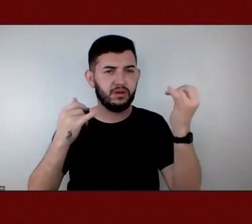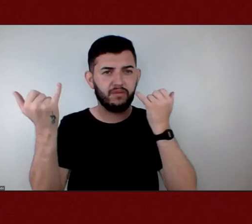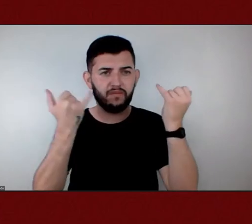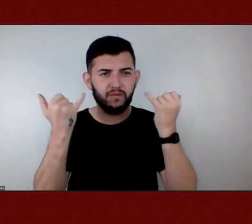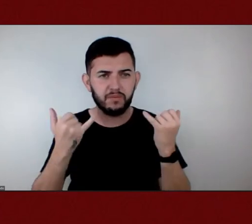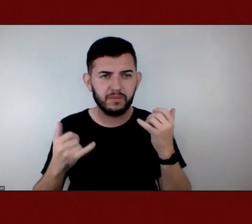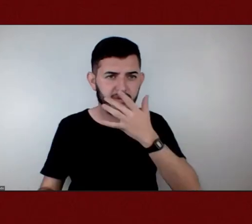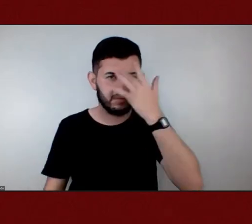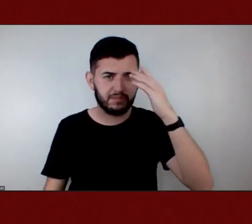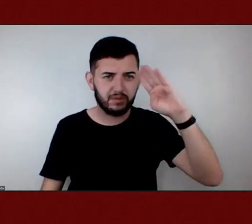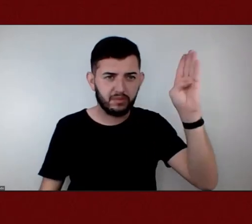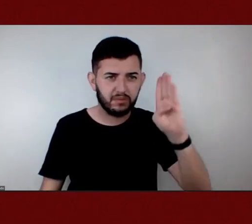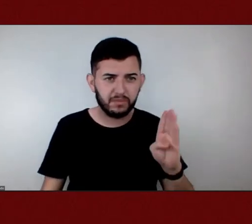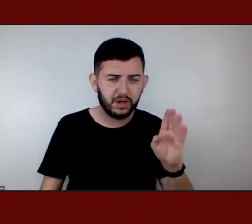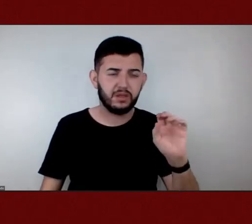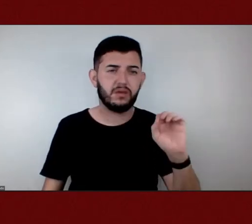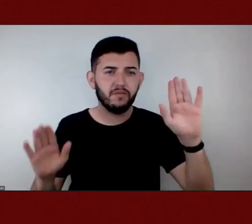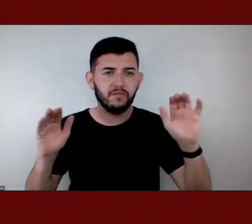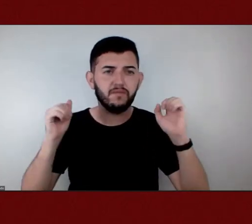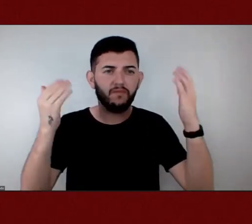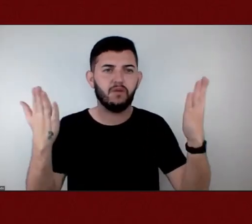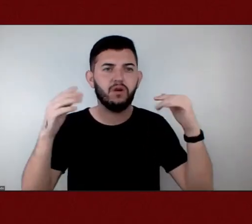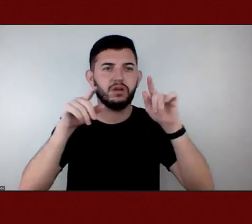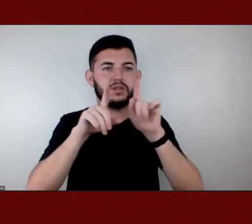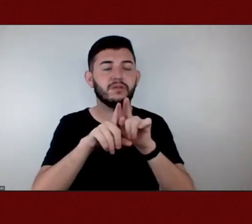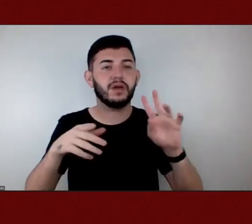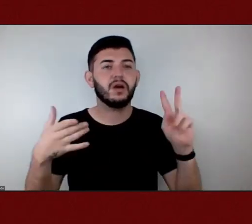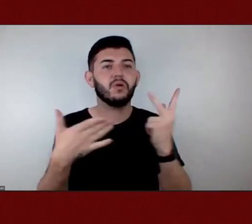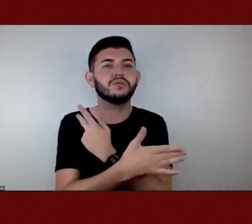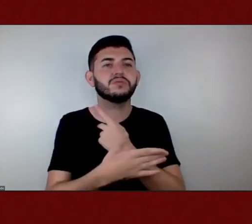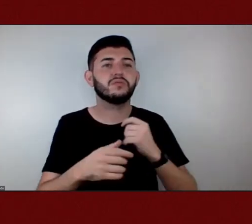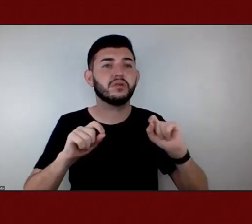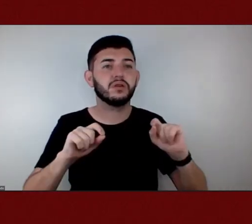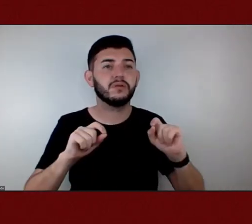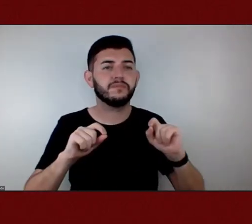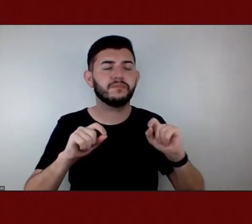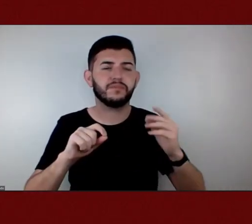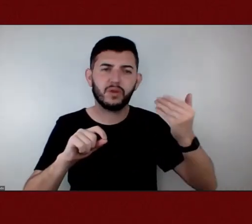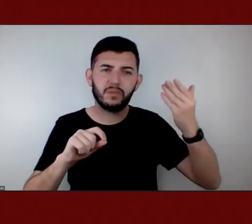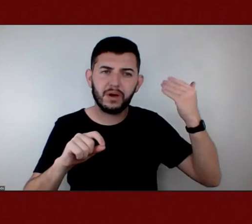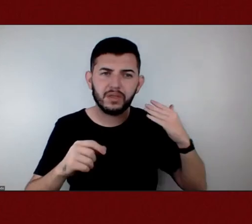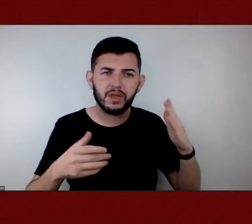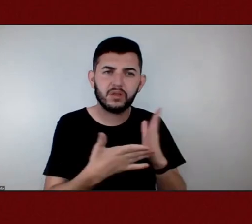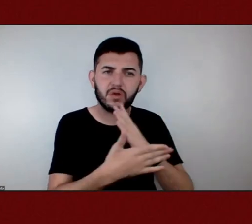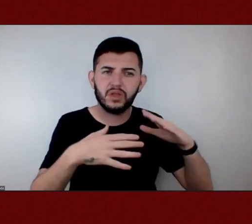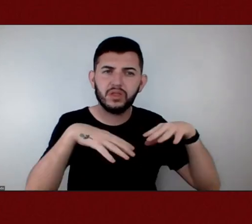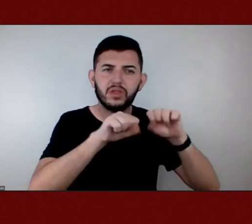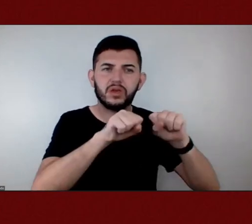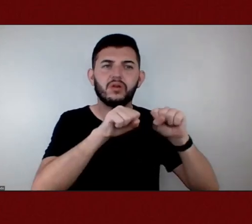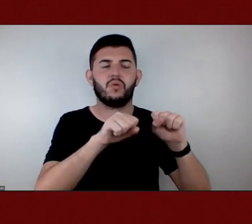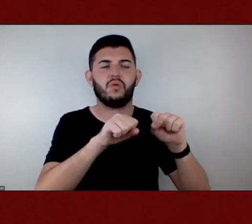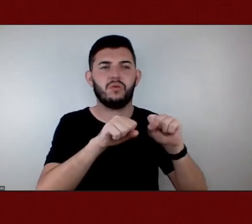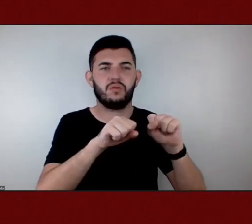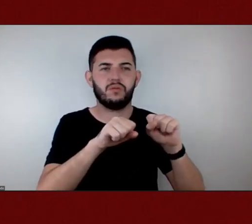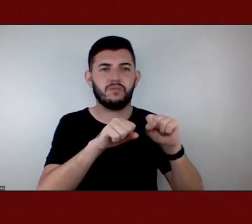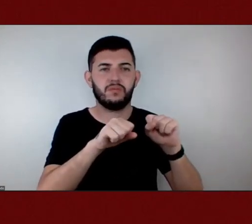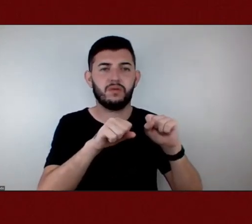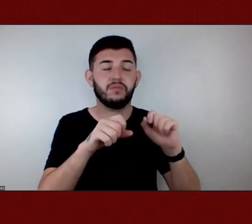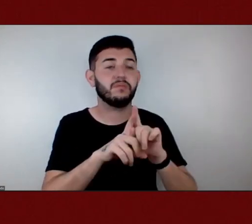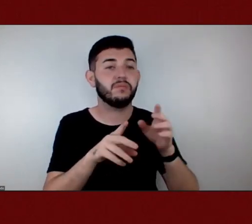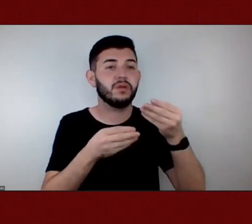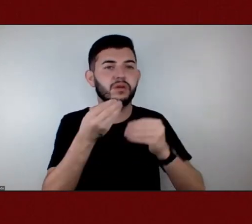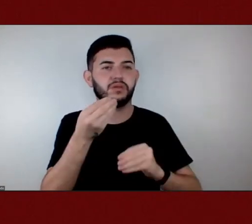e internacionais, aquele assalto liquidaria entre nós a interessante estratégia de